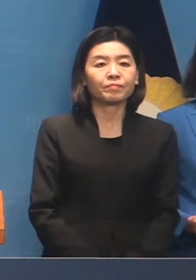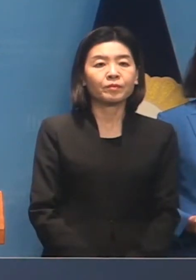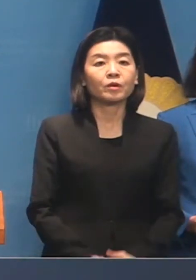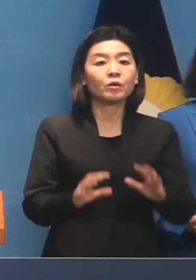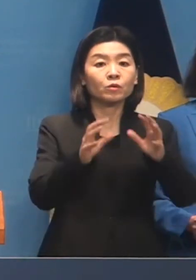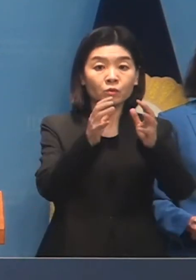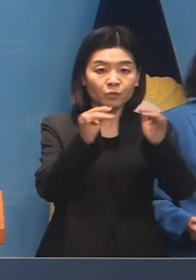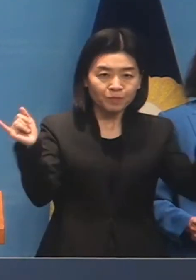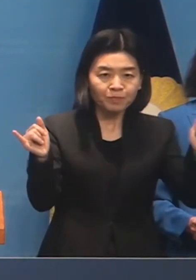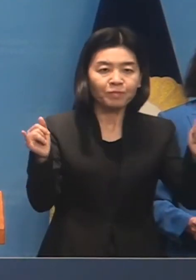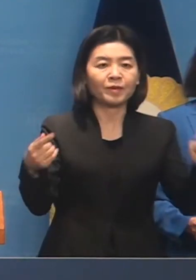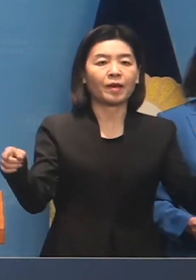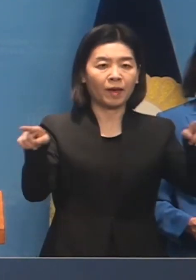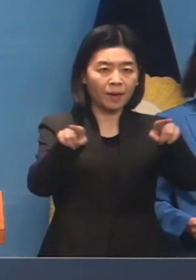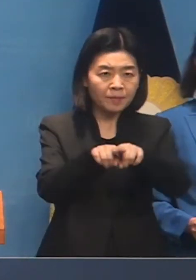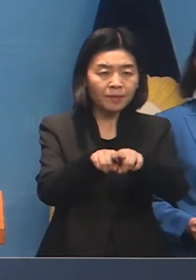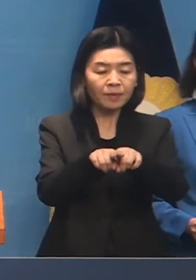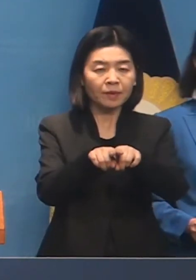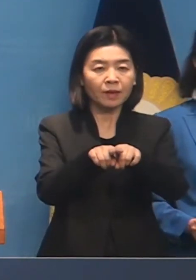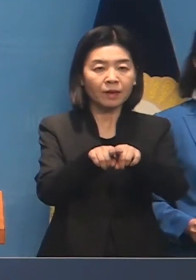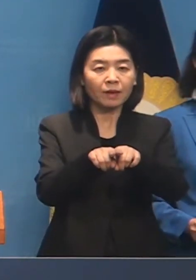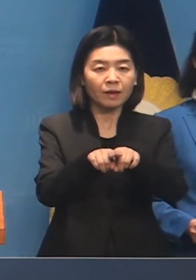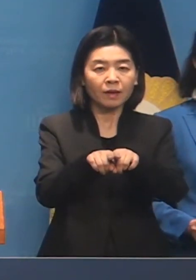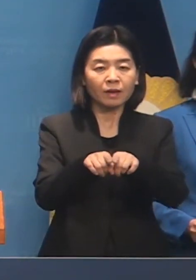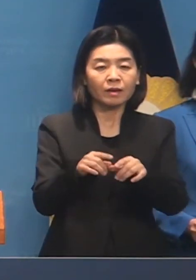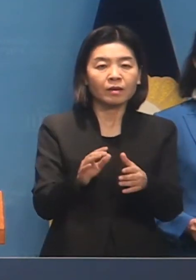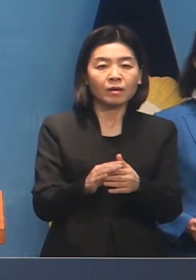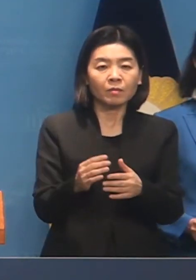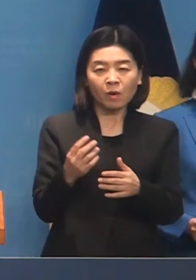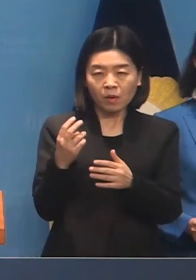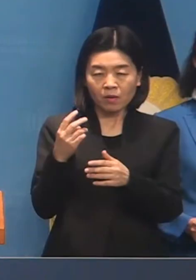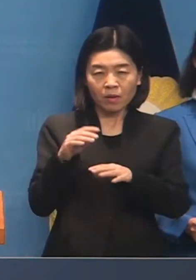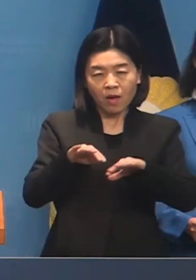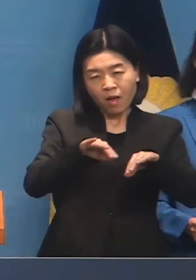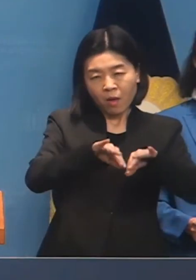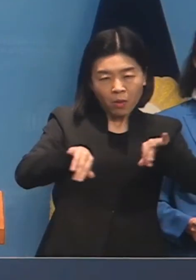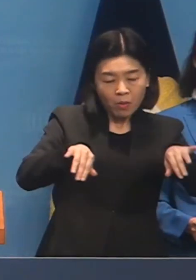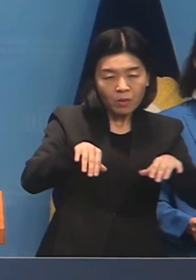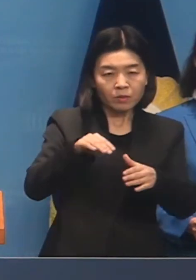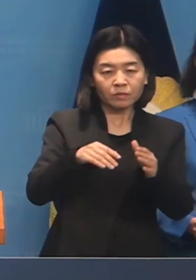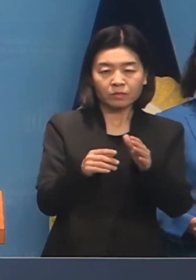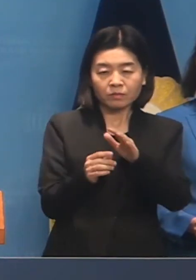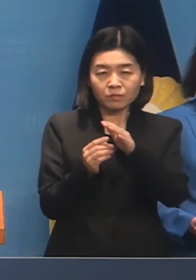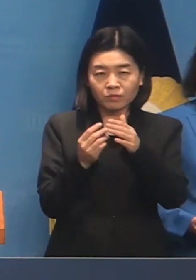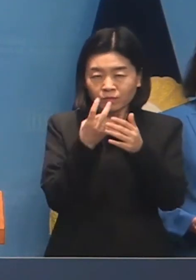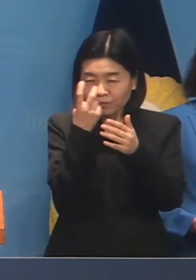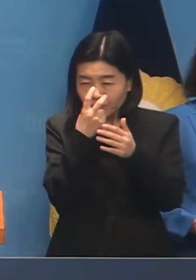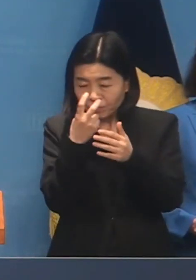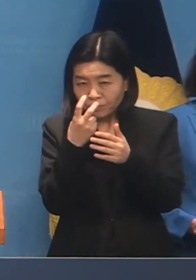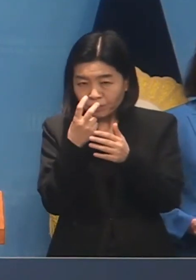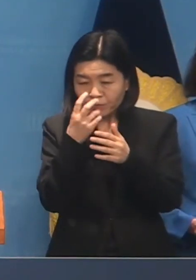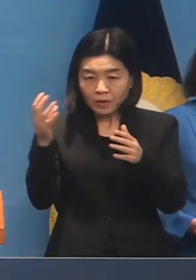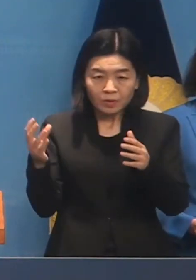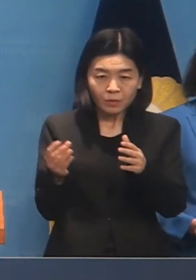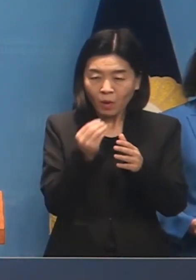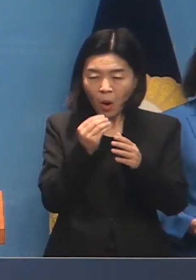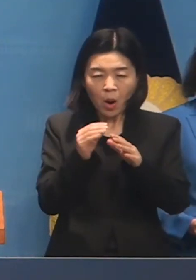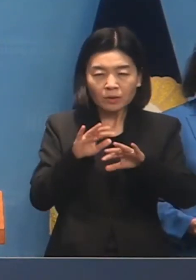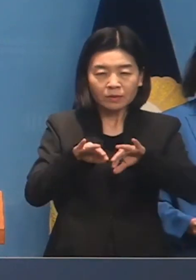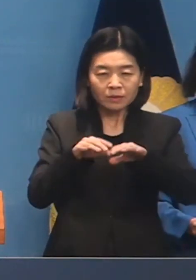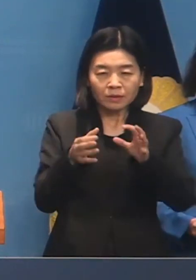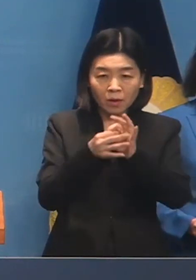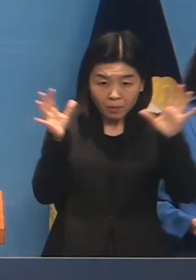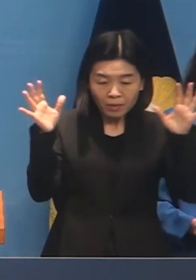국민과 함께 성역 없는 사법개혁으로 나아가겠습니다. 오늘 조국혁신당은